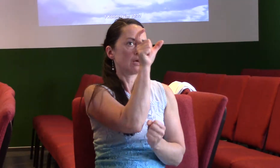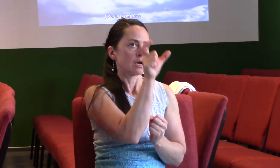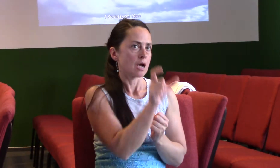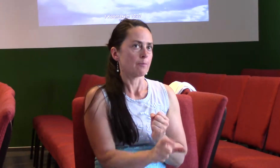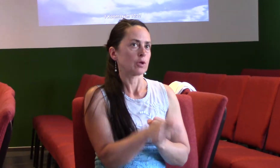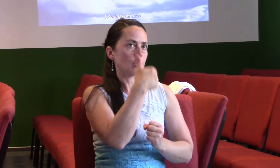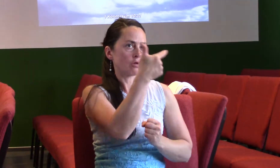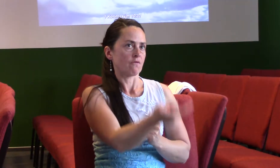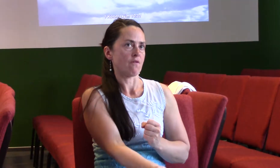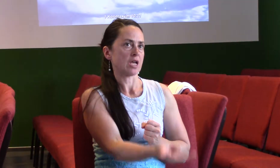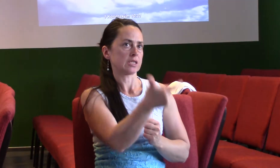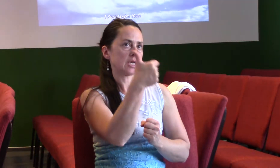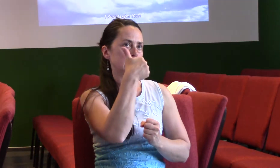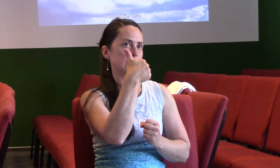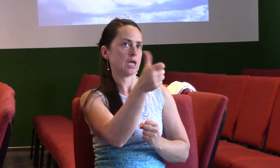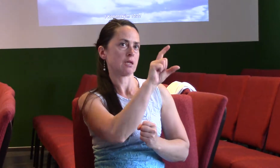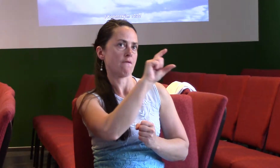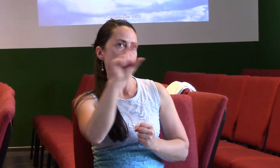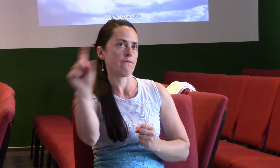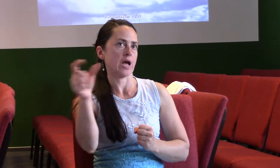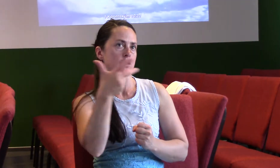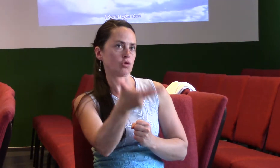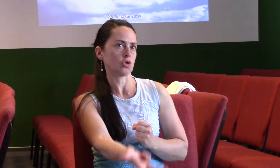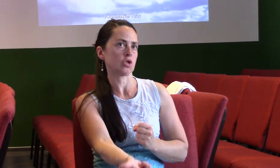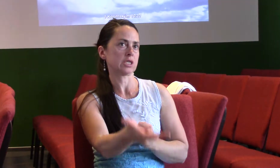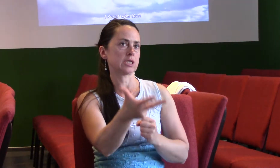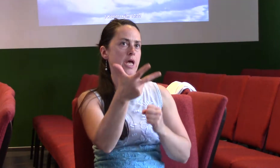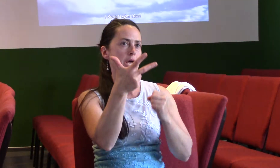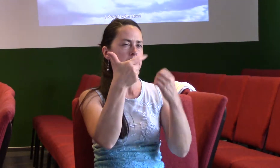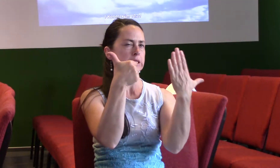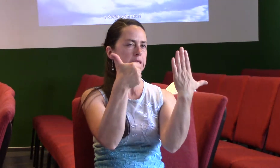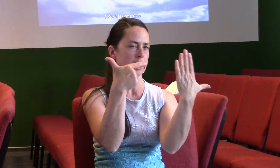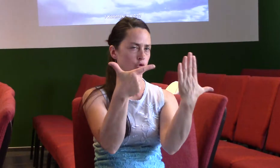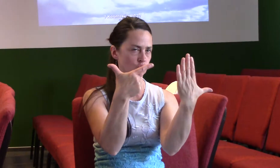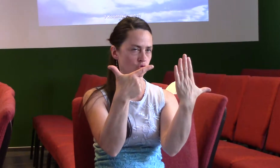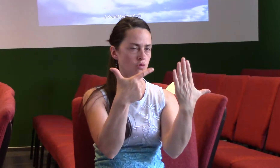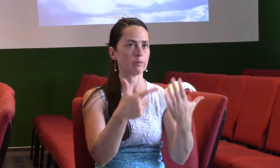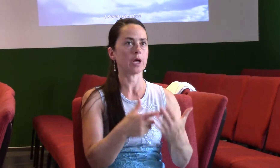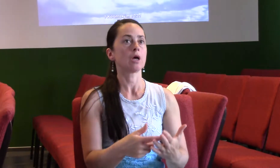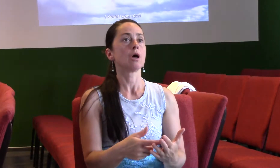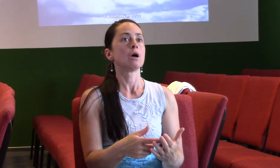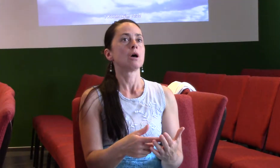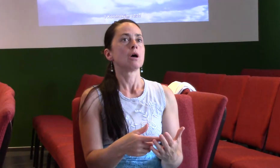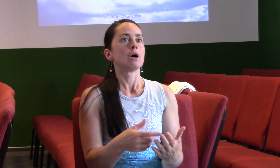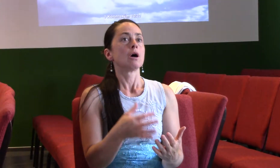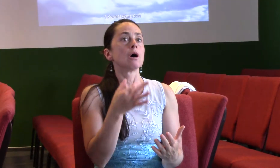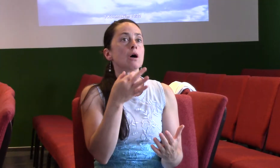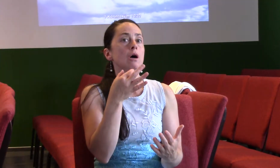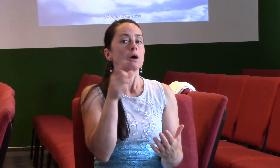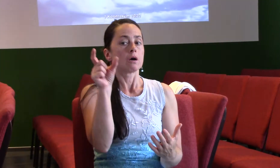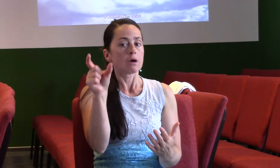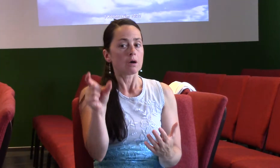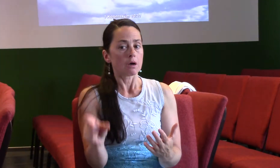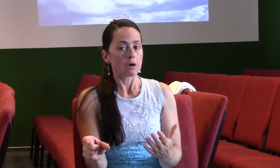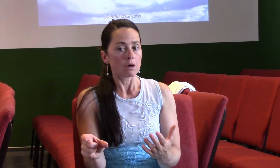Když někdo ukrade bíka či ovci a porazí ji nebo prodá, náhradou dá pět